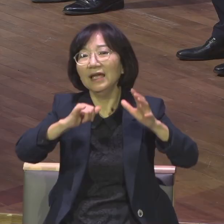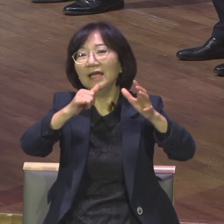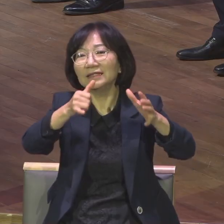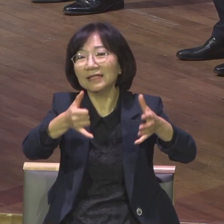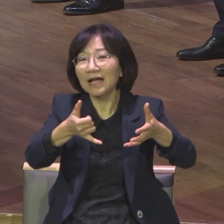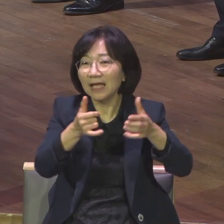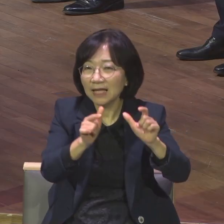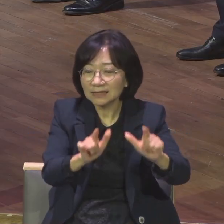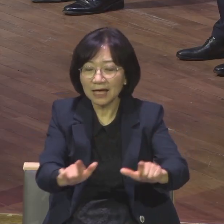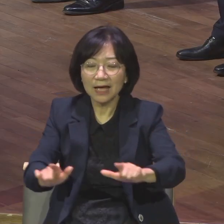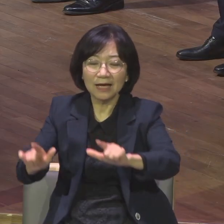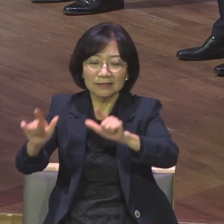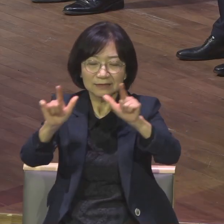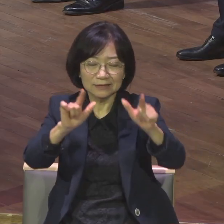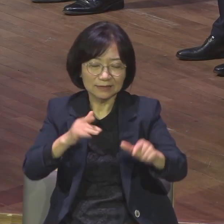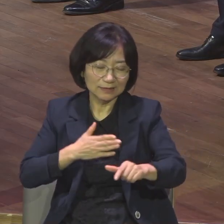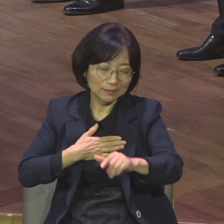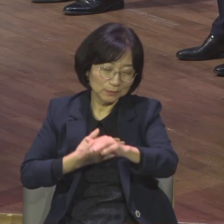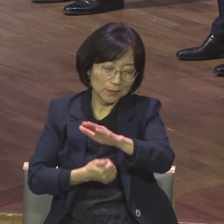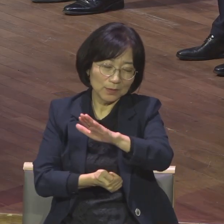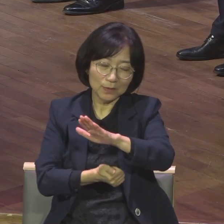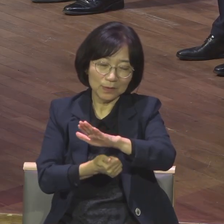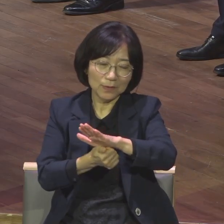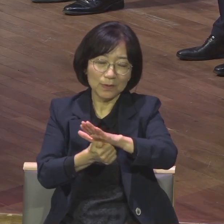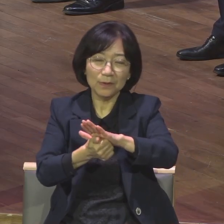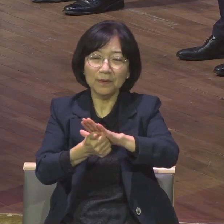이 땅에 사는 내